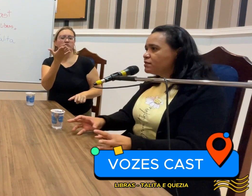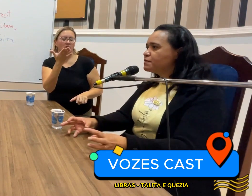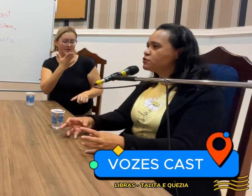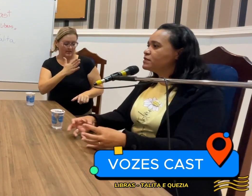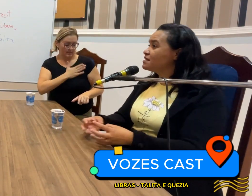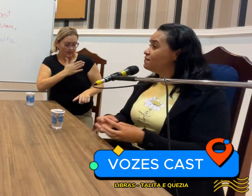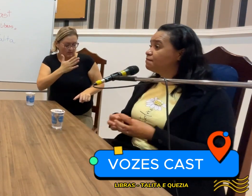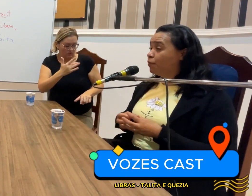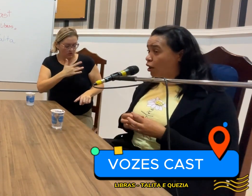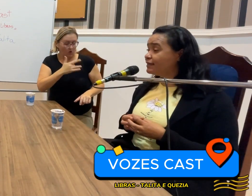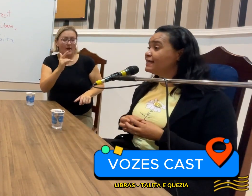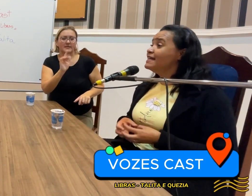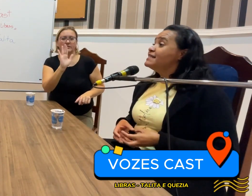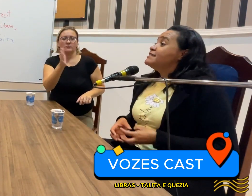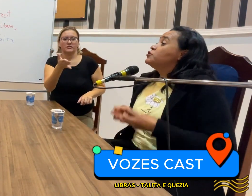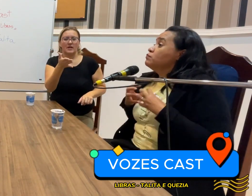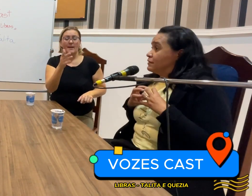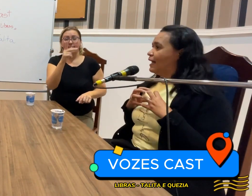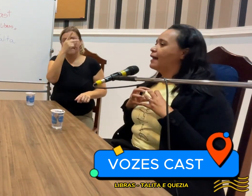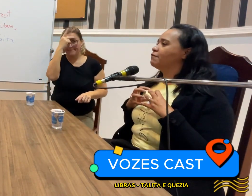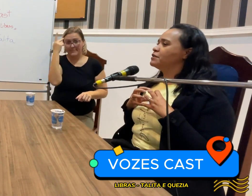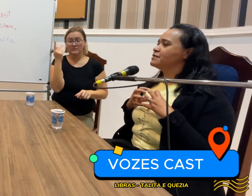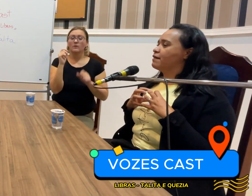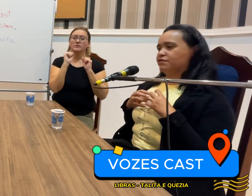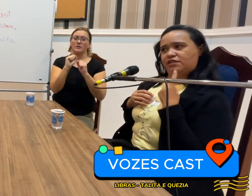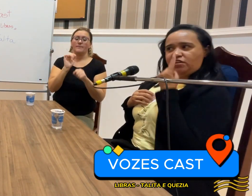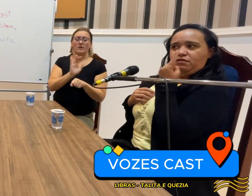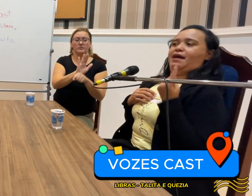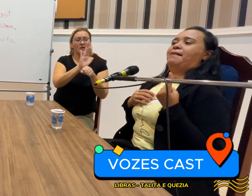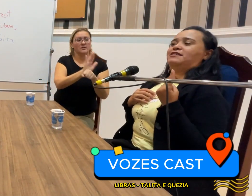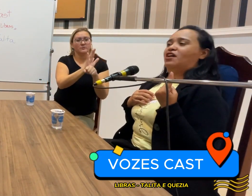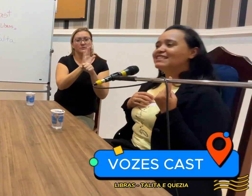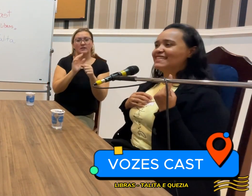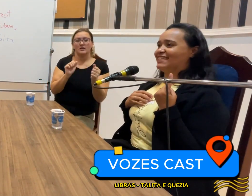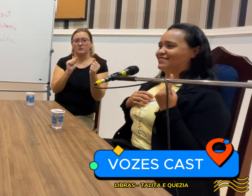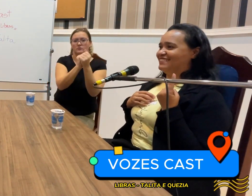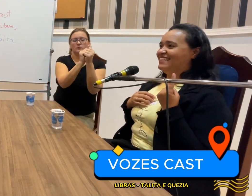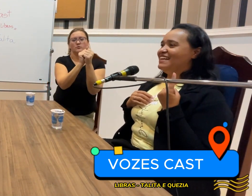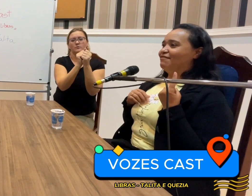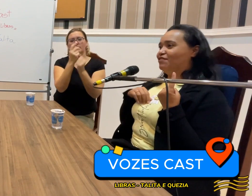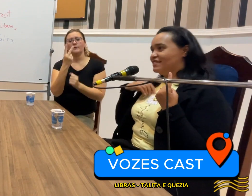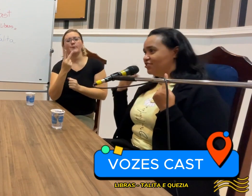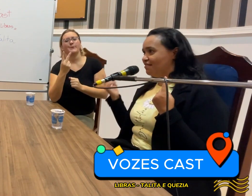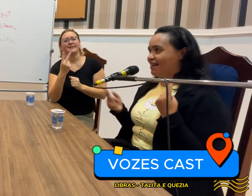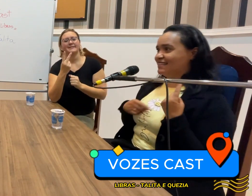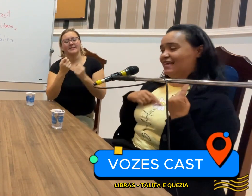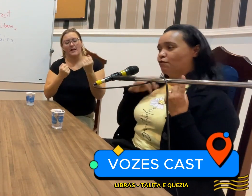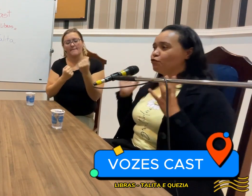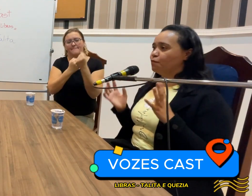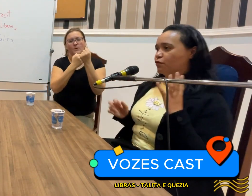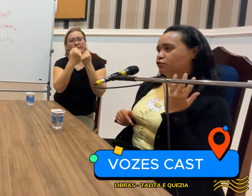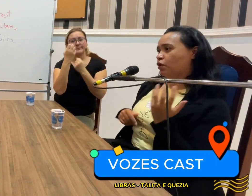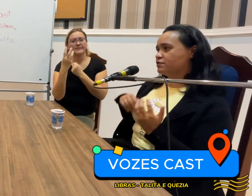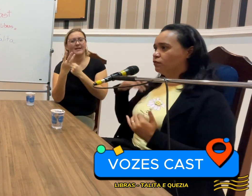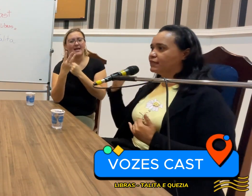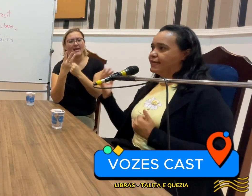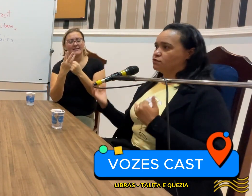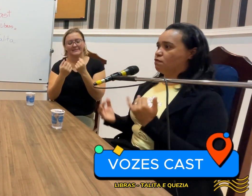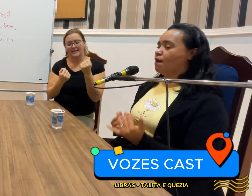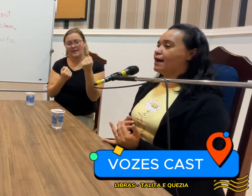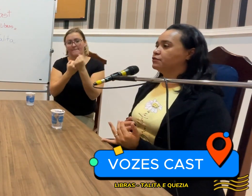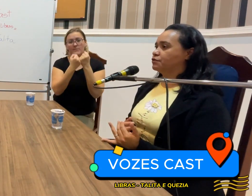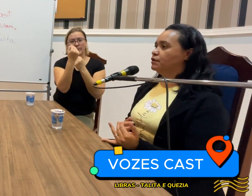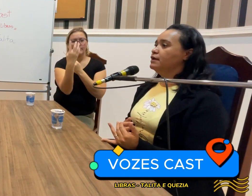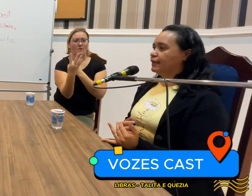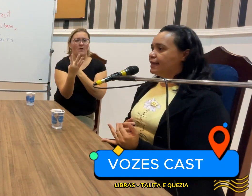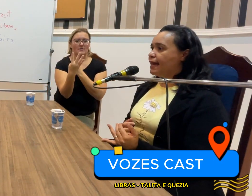são algumas pessoas que podem se juntar a você. Você já não é mais sozinho. Exatamente. Você já vai ter um grupo com 2, com 3,